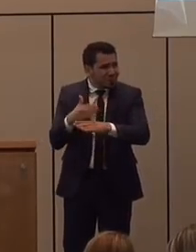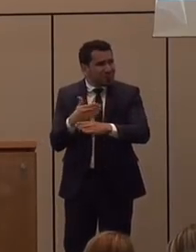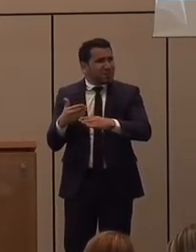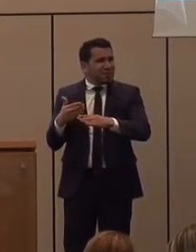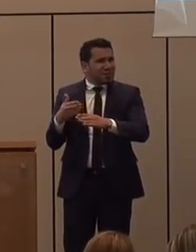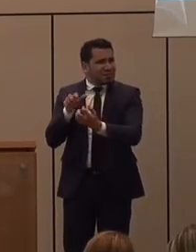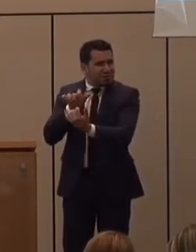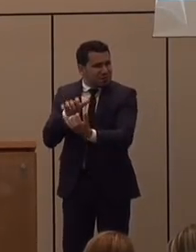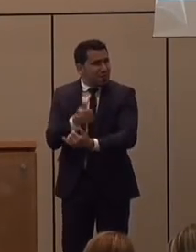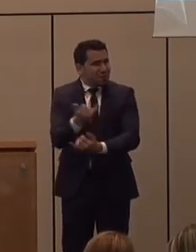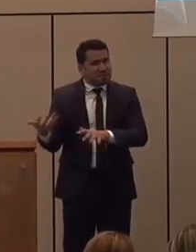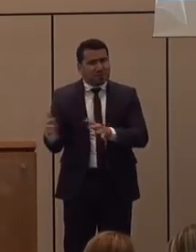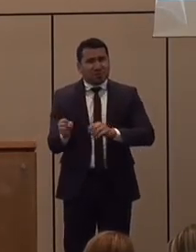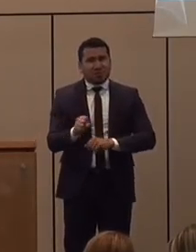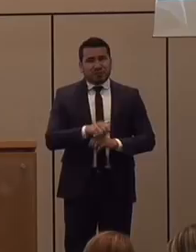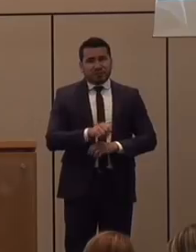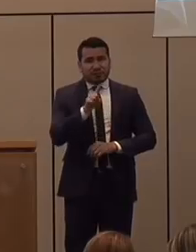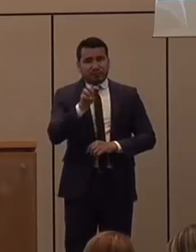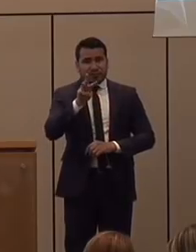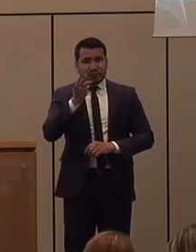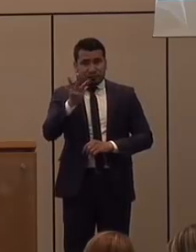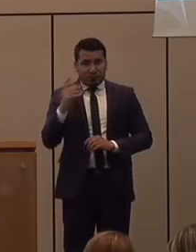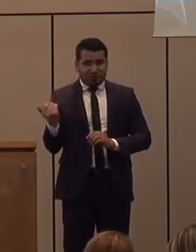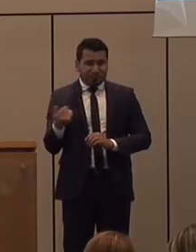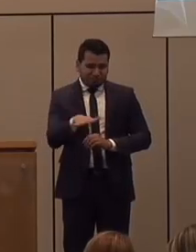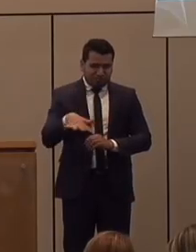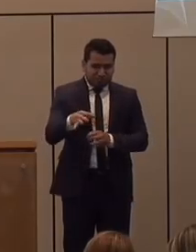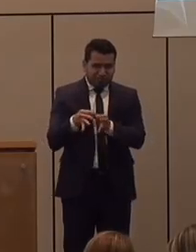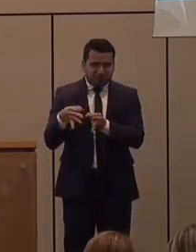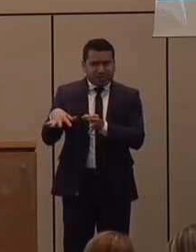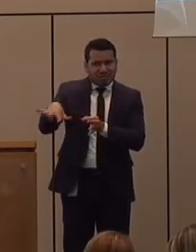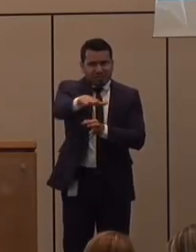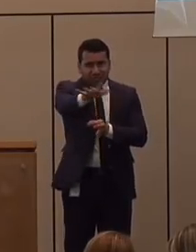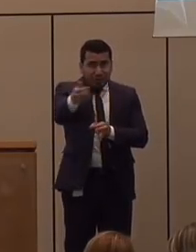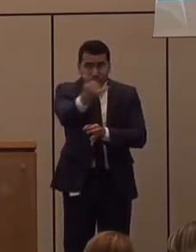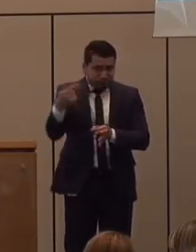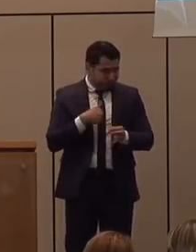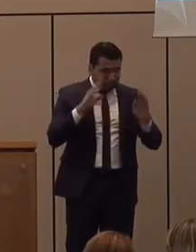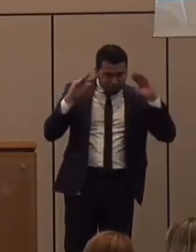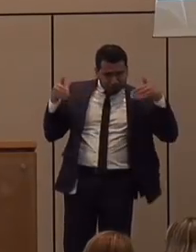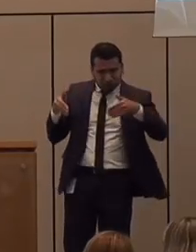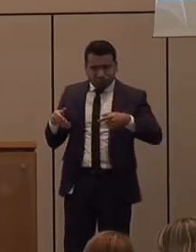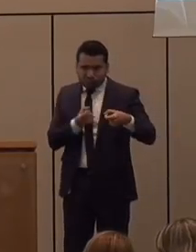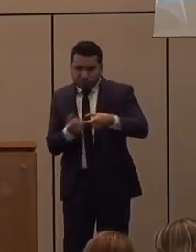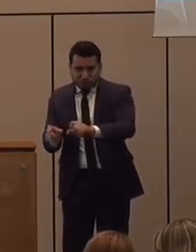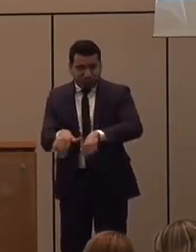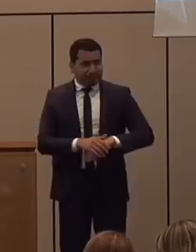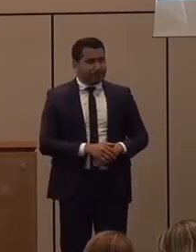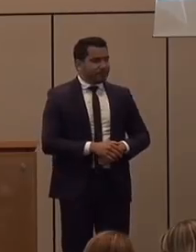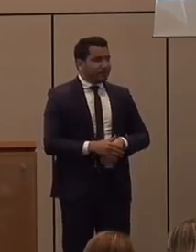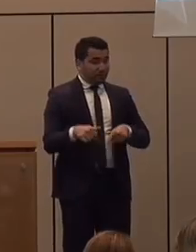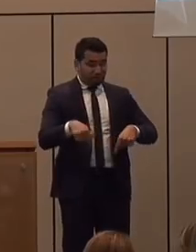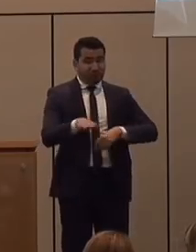344 municipios de este país bueno ahí ministra déjeme decirle que este ministerio ha invertido 26